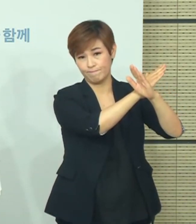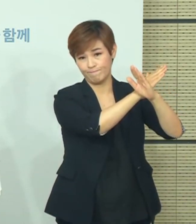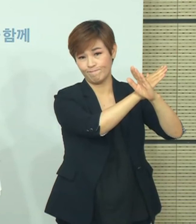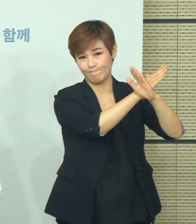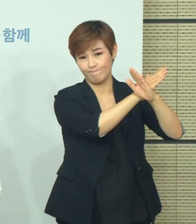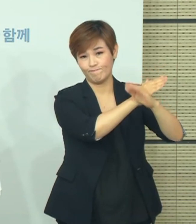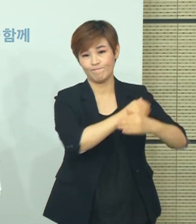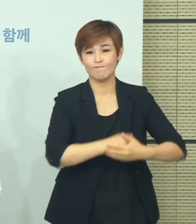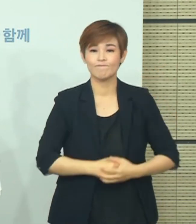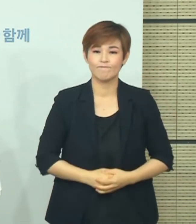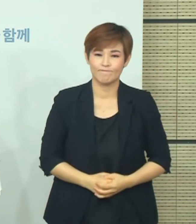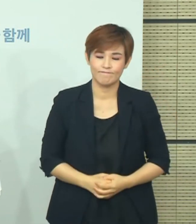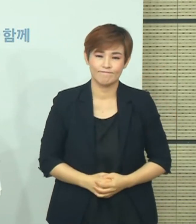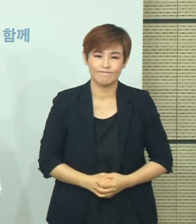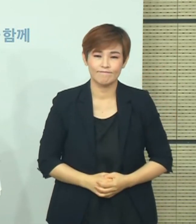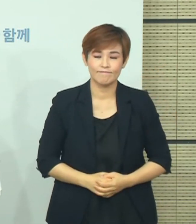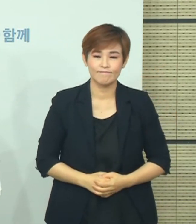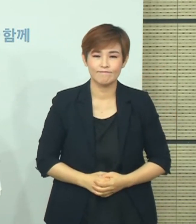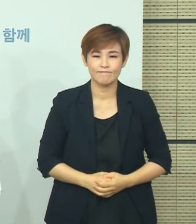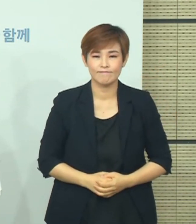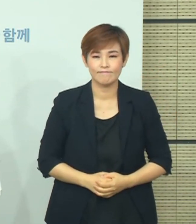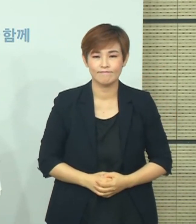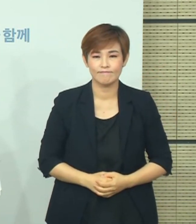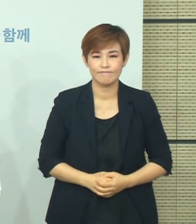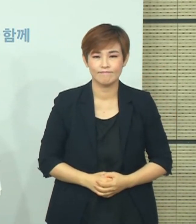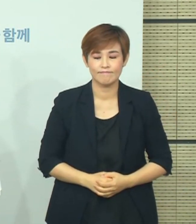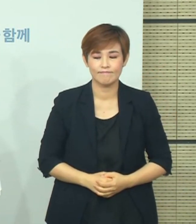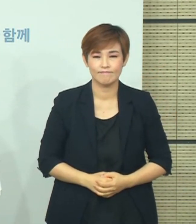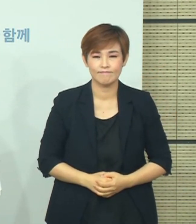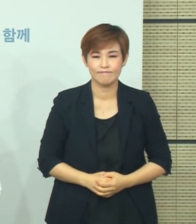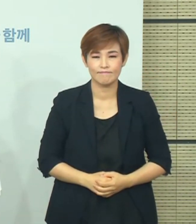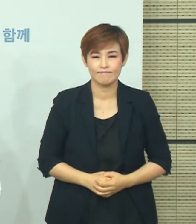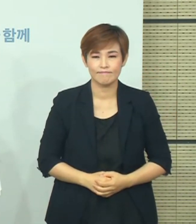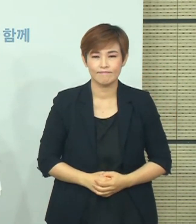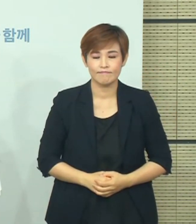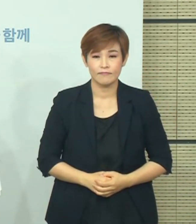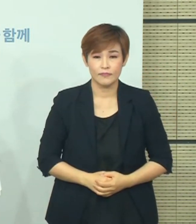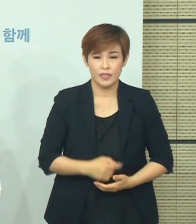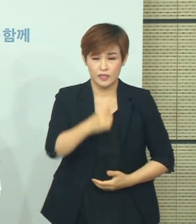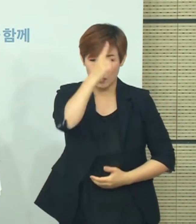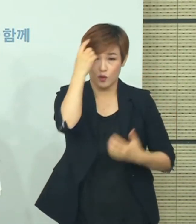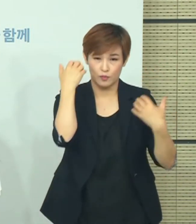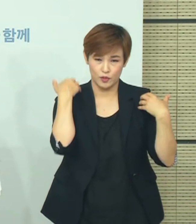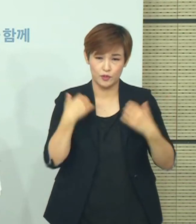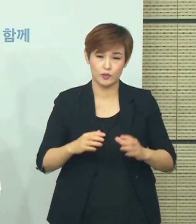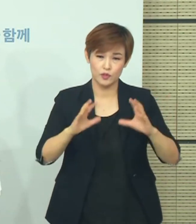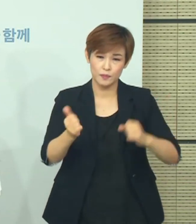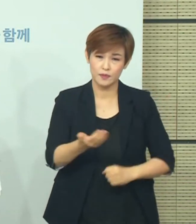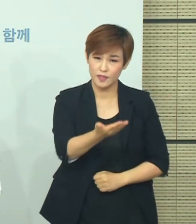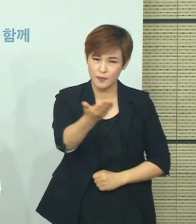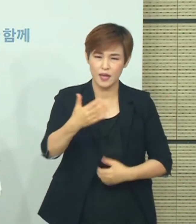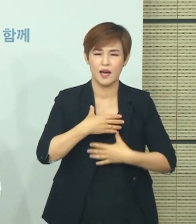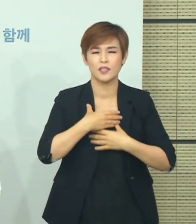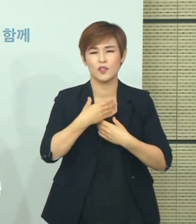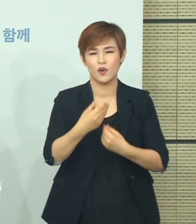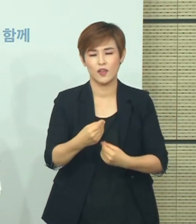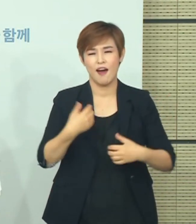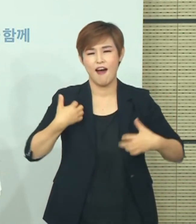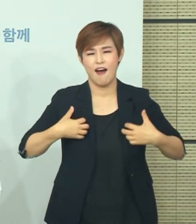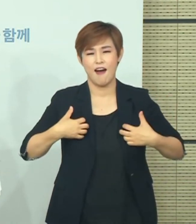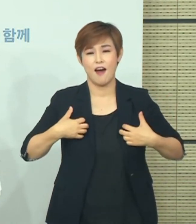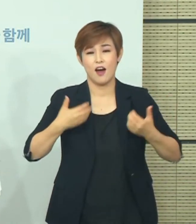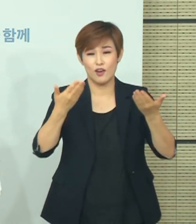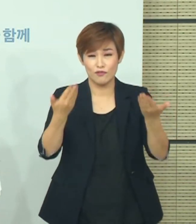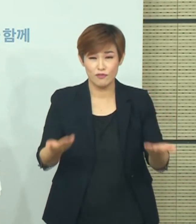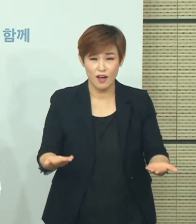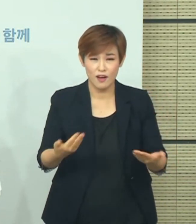이 세 가지 반드시 피해야 하는 행동은 꼭 지켜주시기 바랍니다. 정부는 국민 여러분의 안전하고 즐거운 휴가를